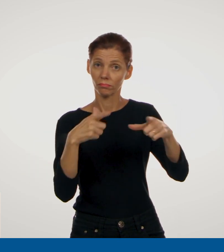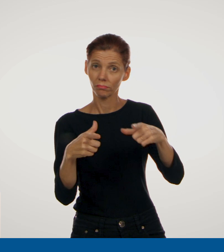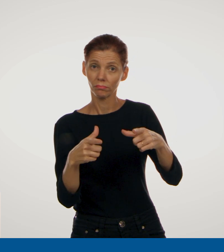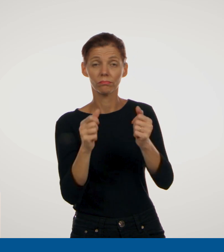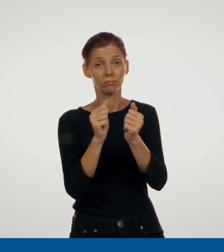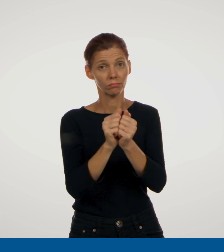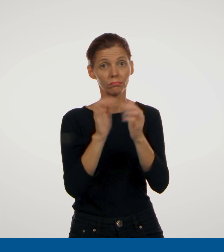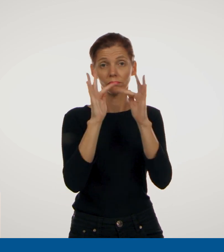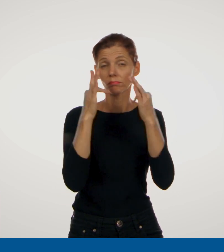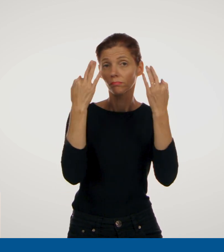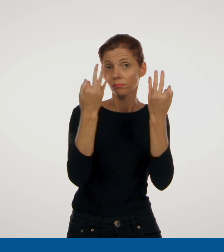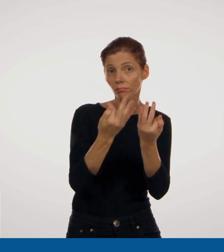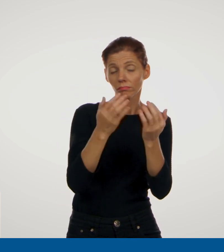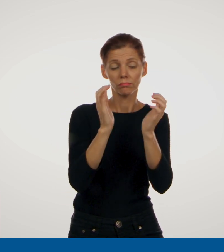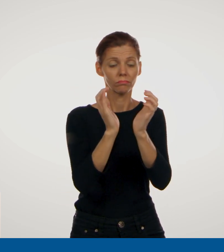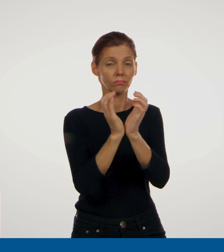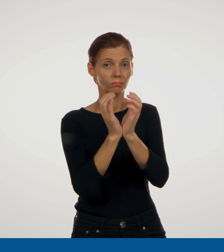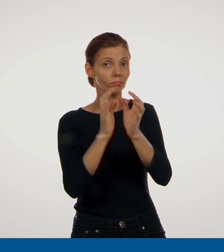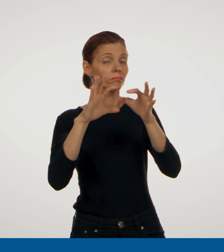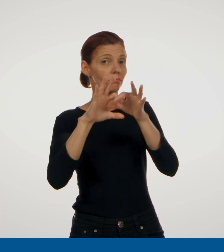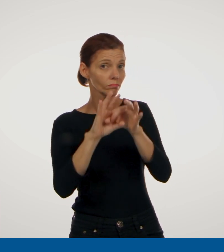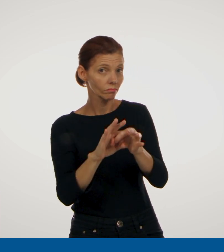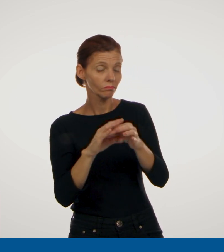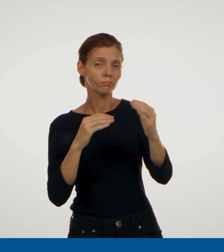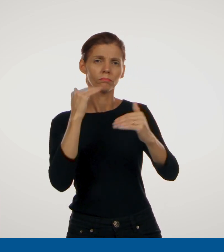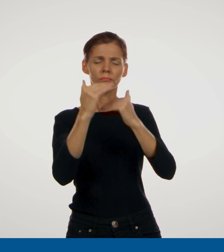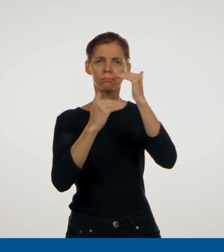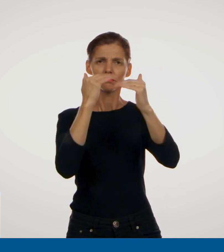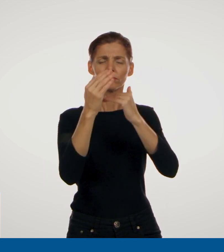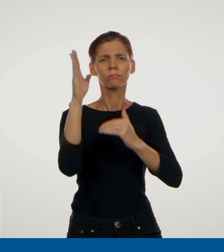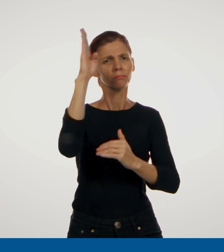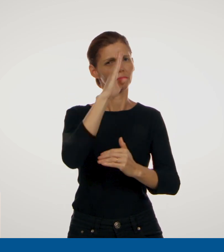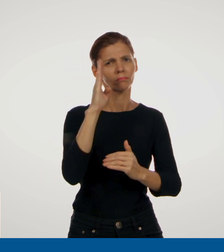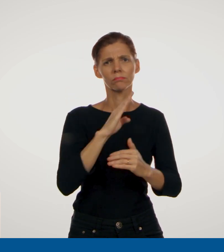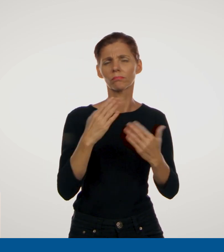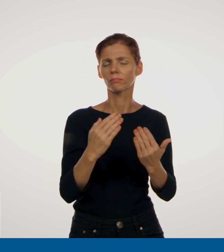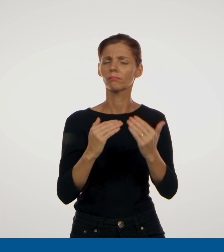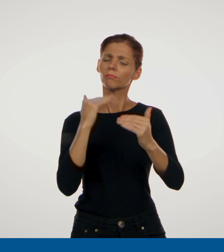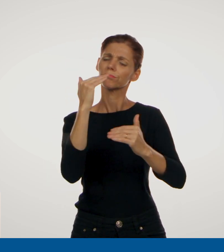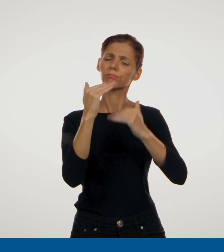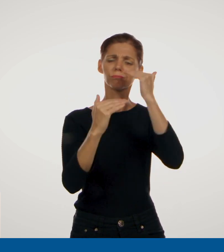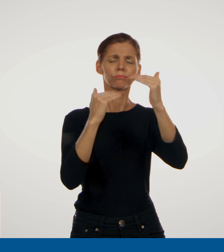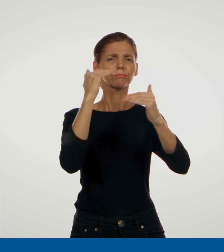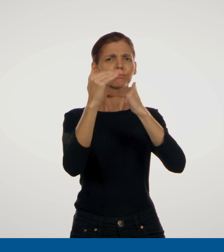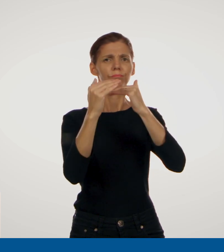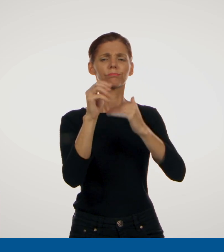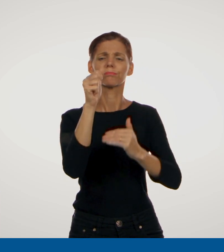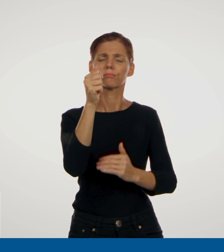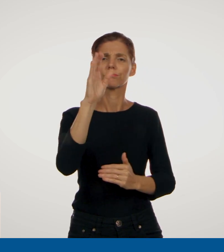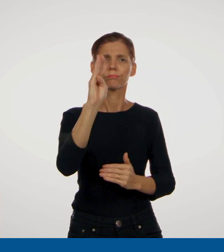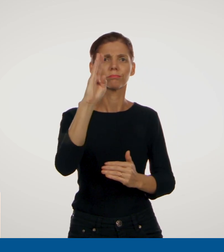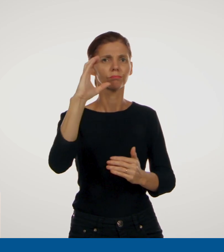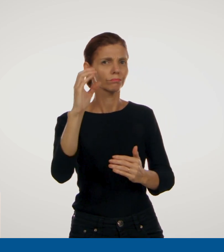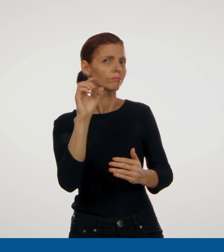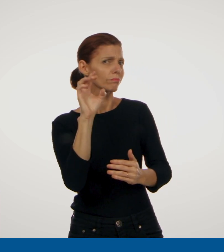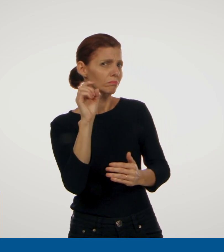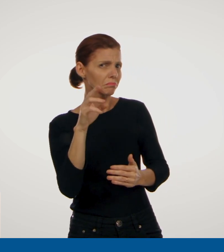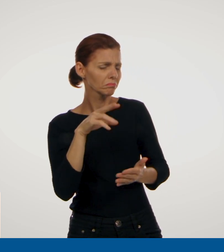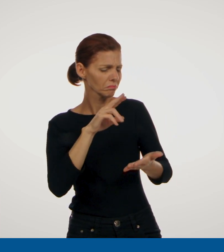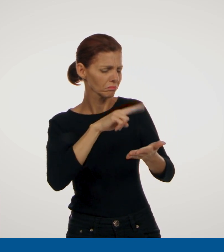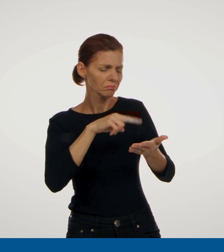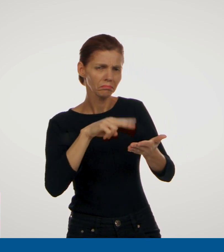família, trabalho, comunidade, colaboração para o crescimento nacional, progresso,